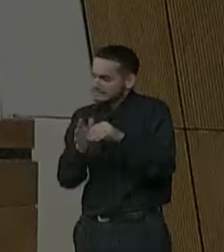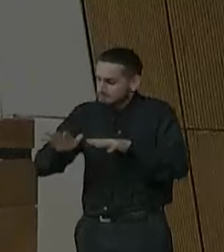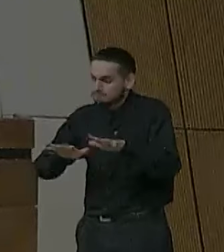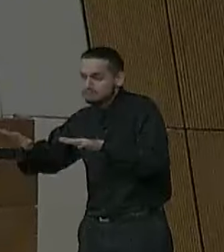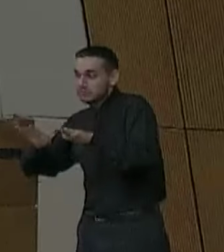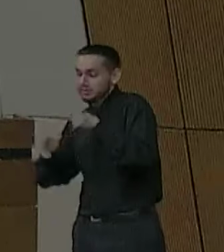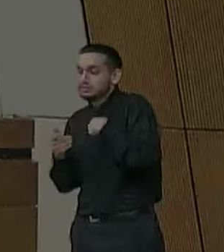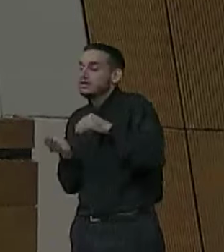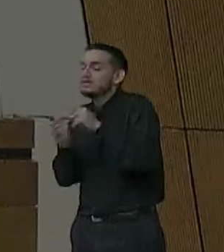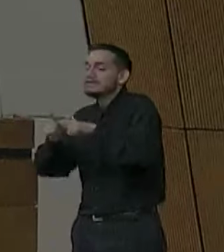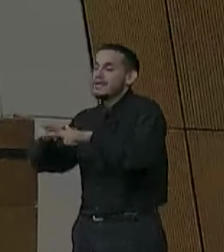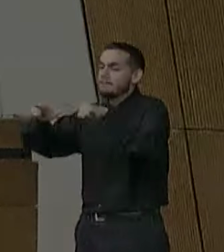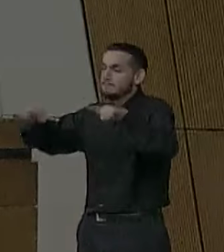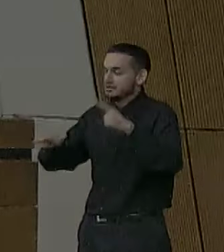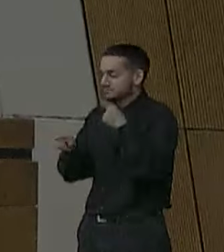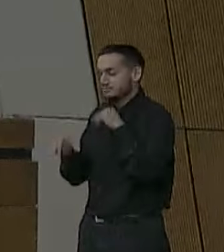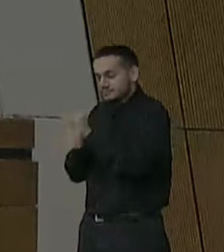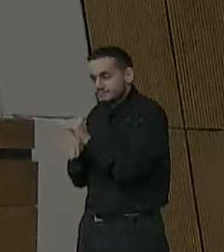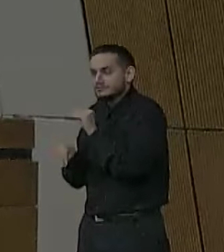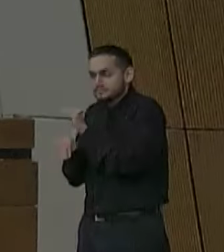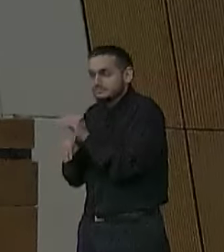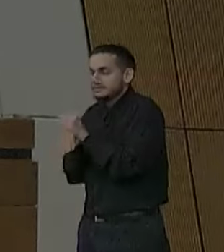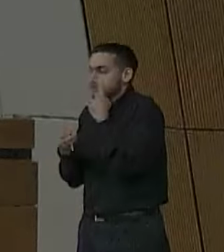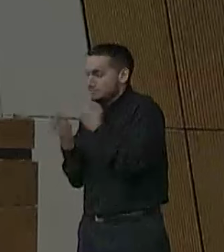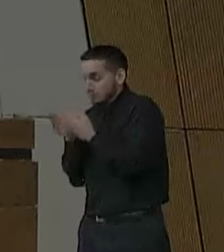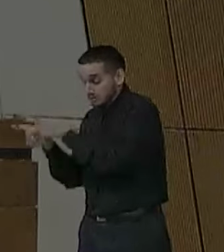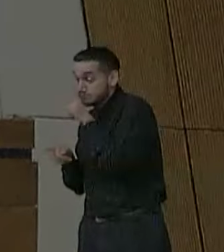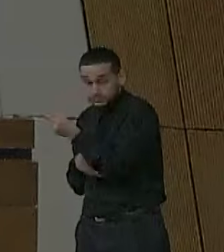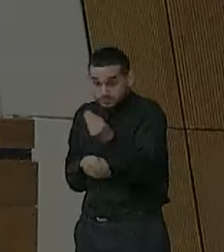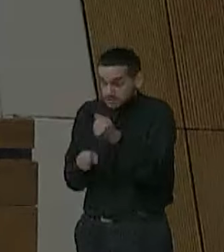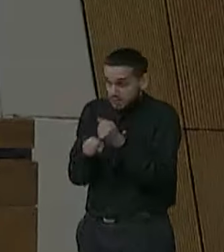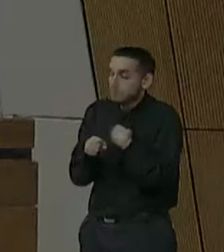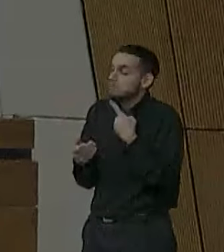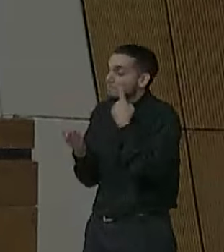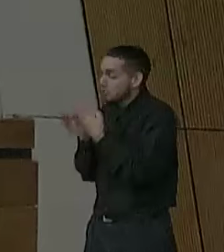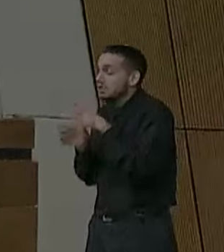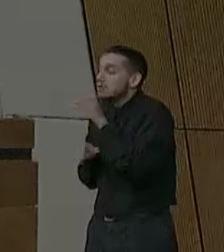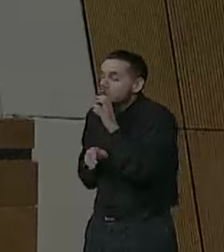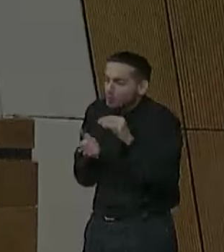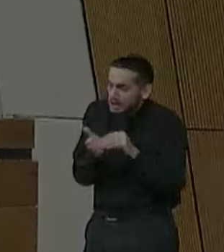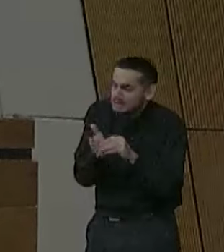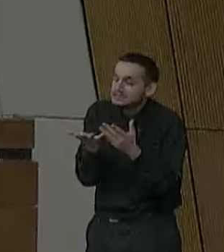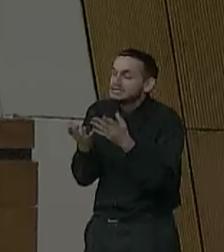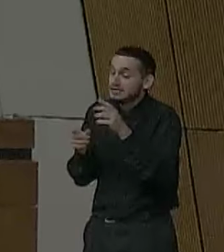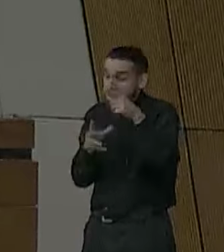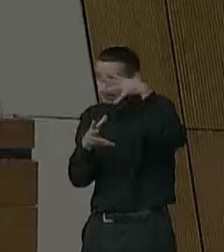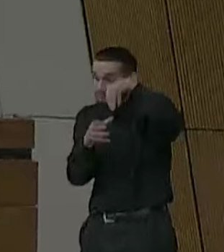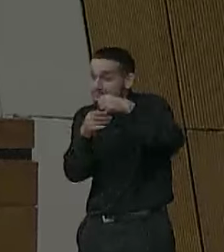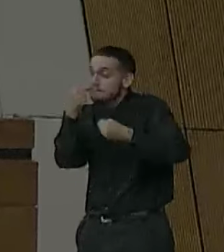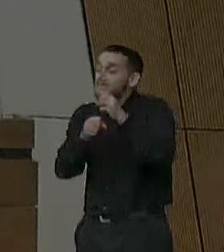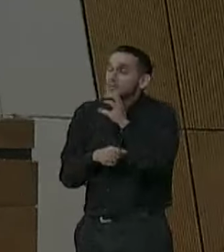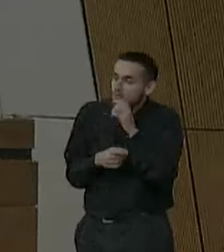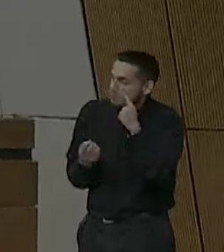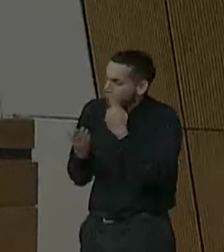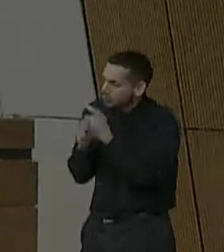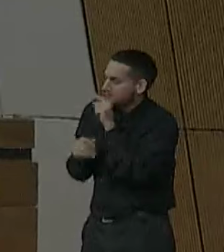tenemos que generar espacios de formación. Le muestro a Samira o a Melissa cómo es el sistema de mi empresa. Hacemos los